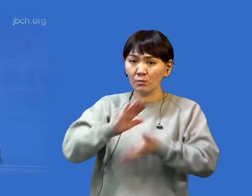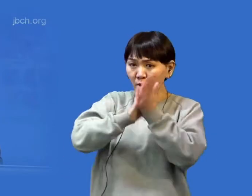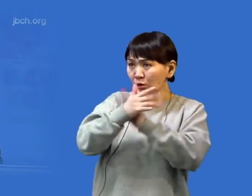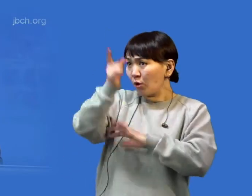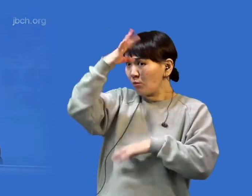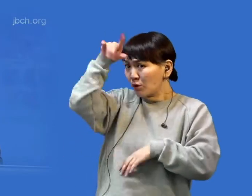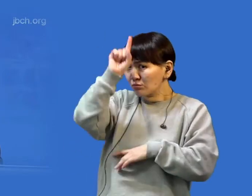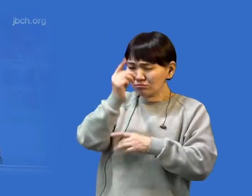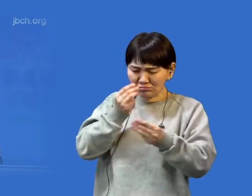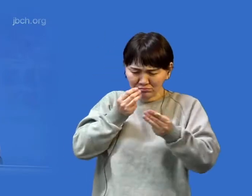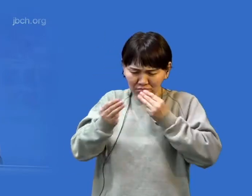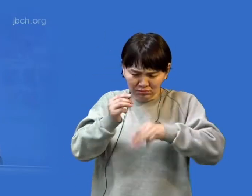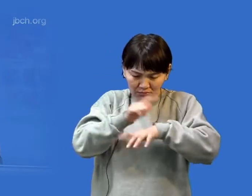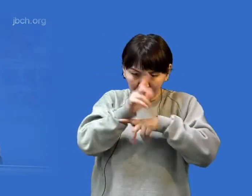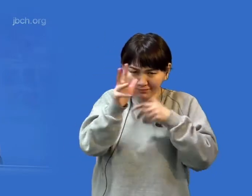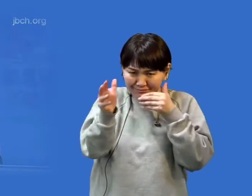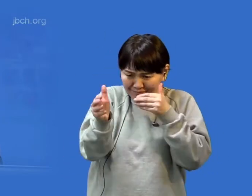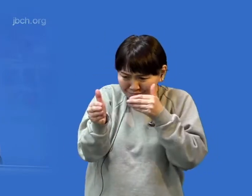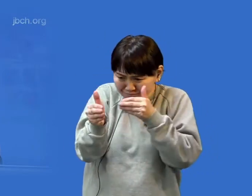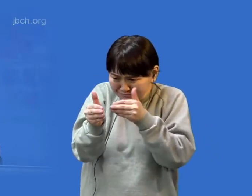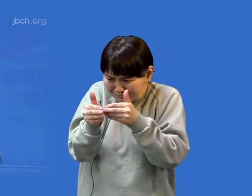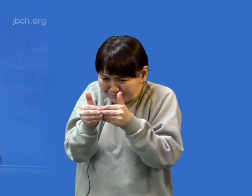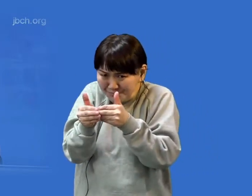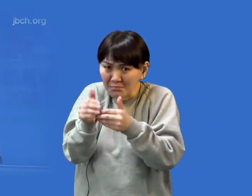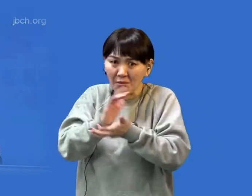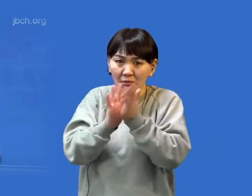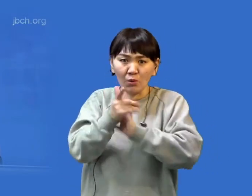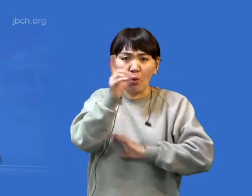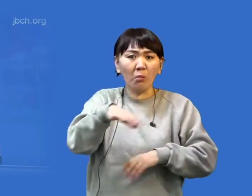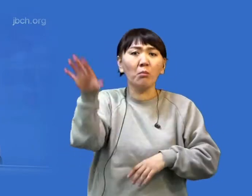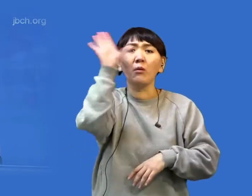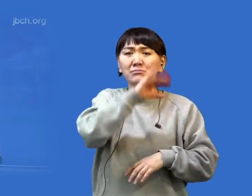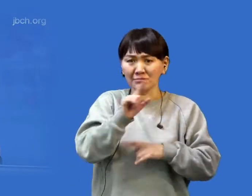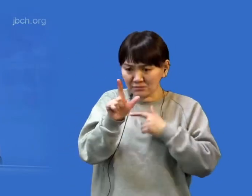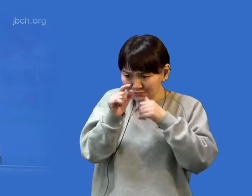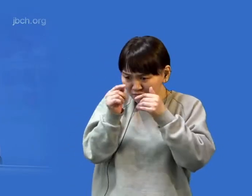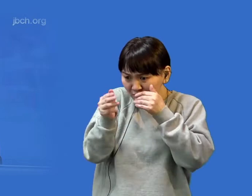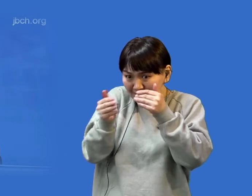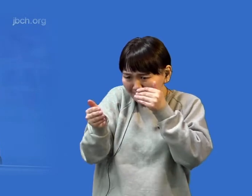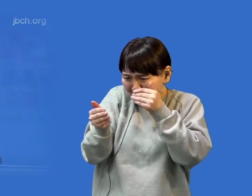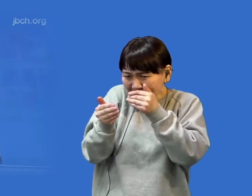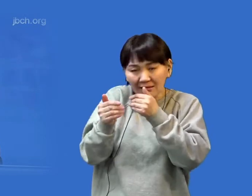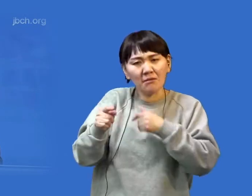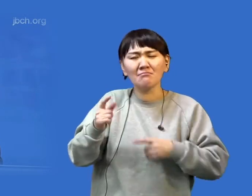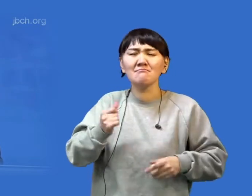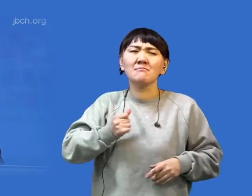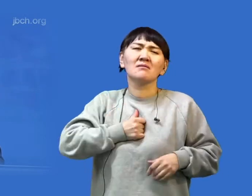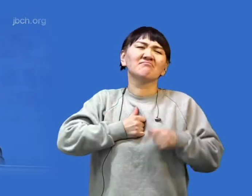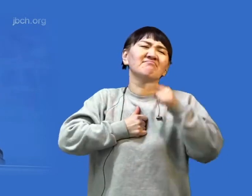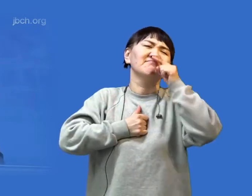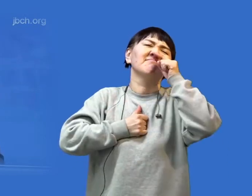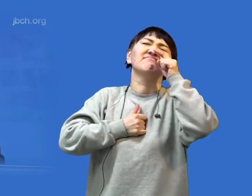Бурханы шүүлтийн өдөр ойртцоход байхад одоо энэ хүн төрлөктөн бол зүгээр бардам байдал тэнгэрийг атгаад л байна.